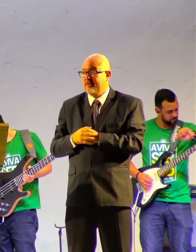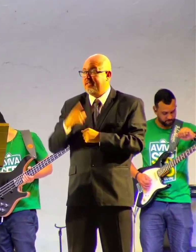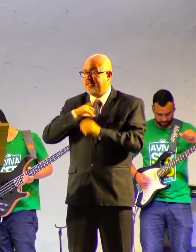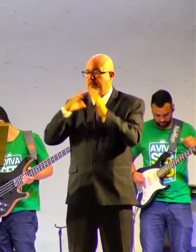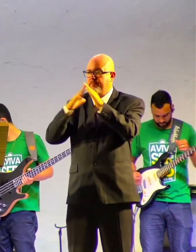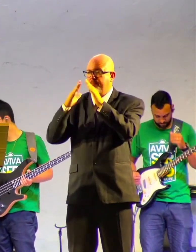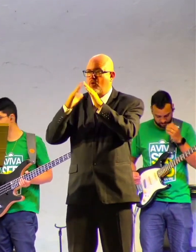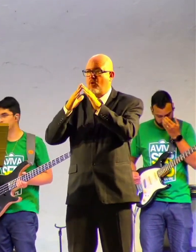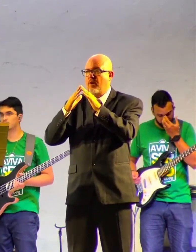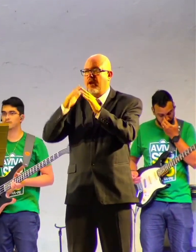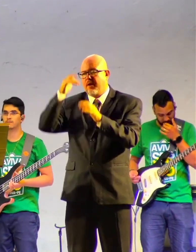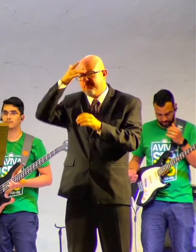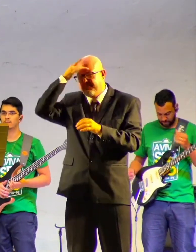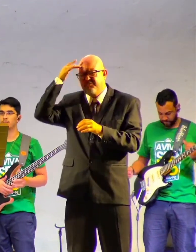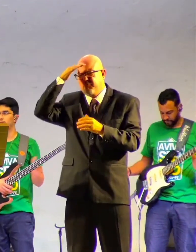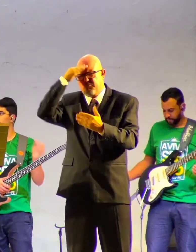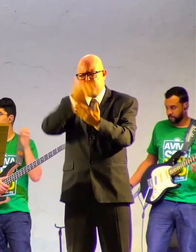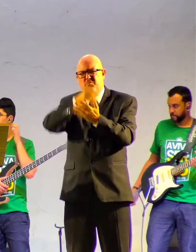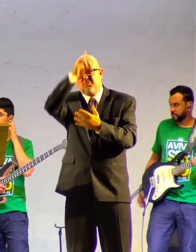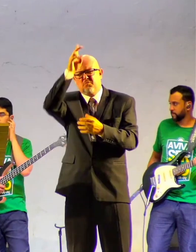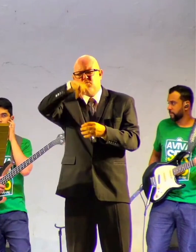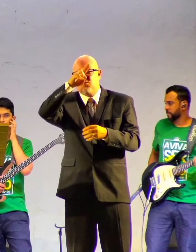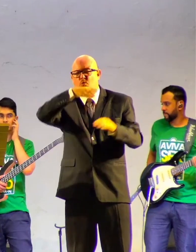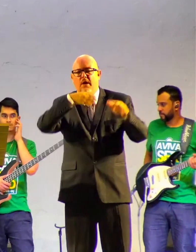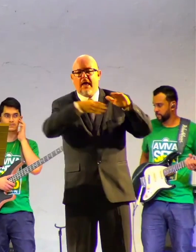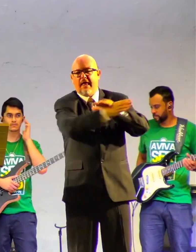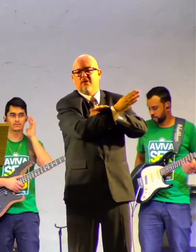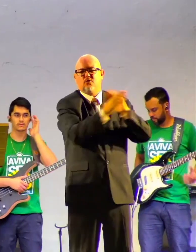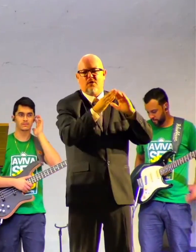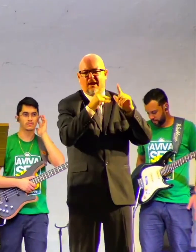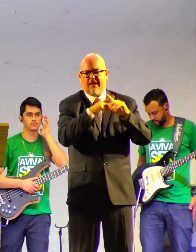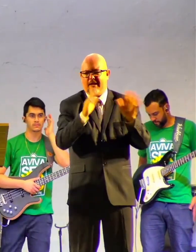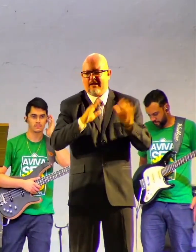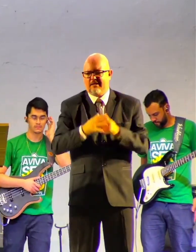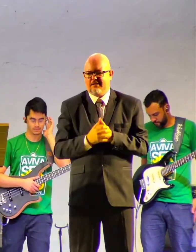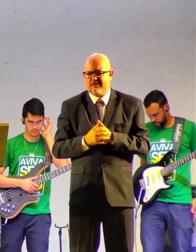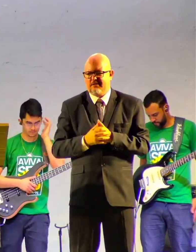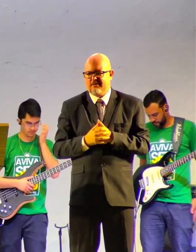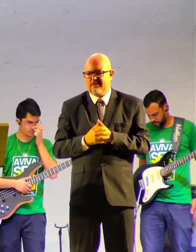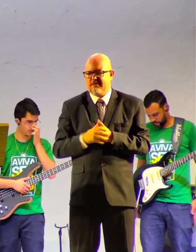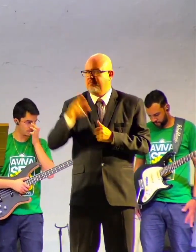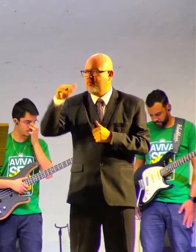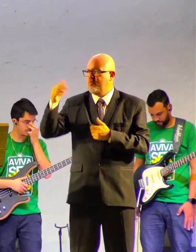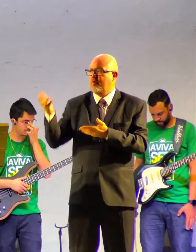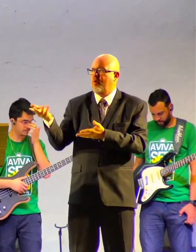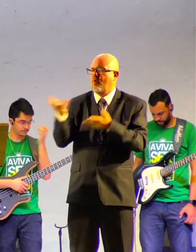igreja morava um ateu que nunca entrara naquela igreja, também nunca fora convidado.